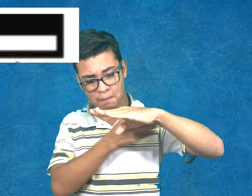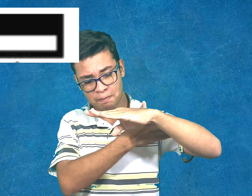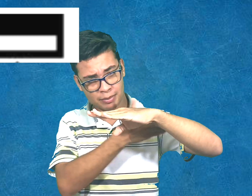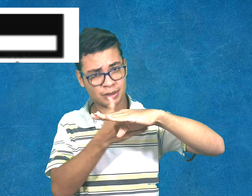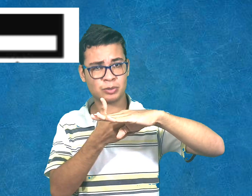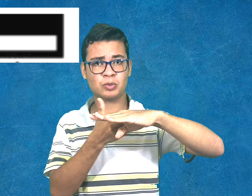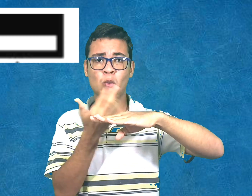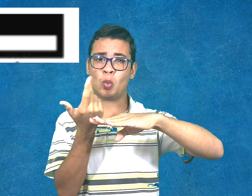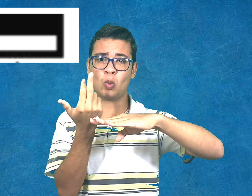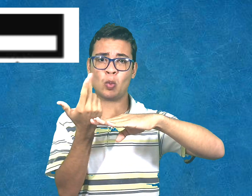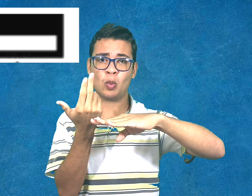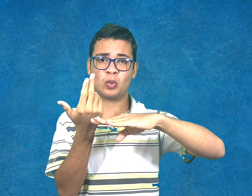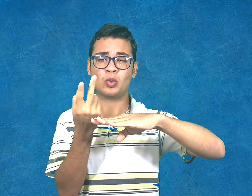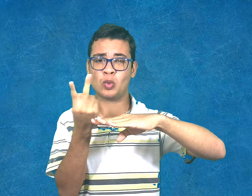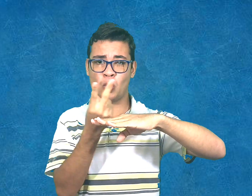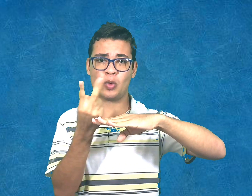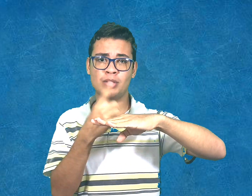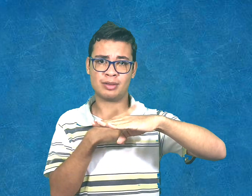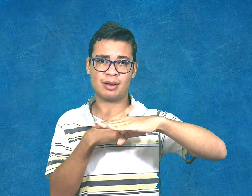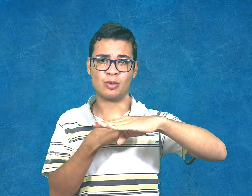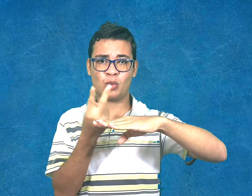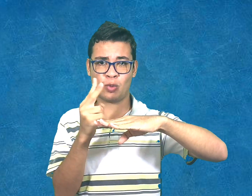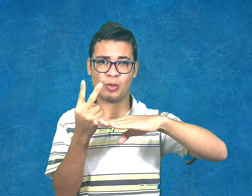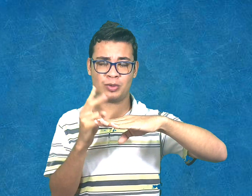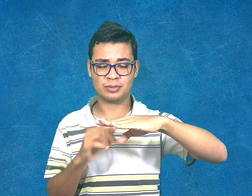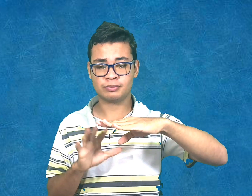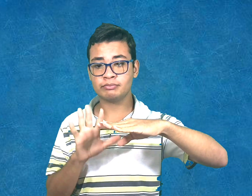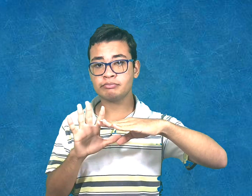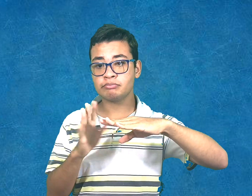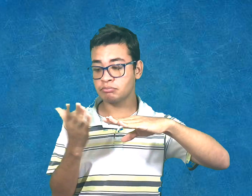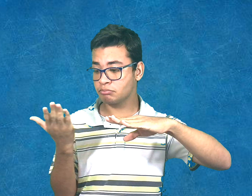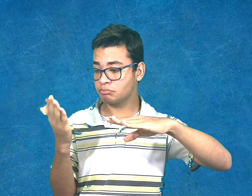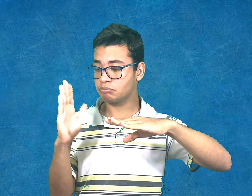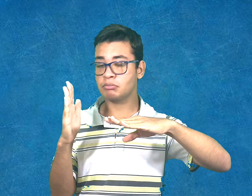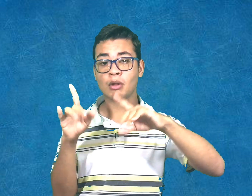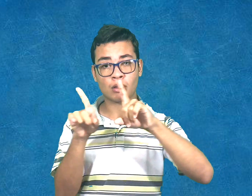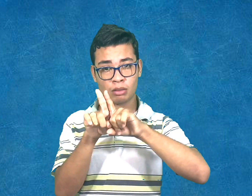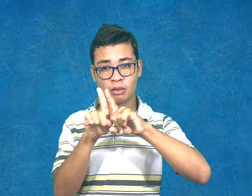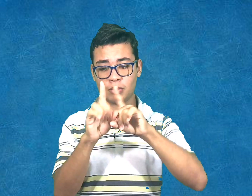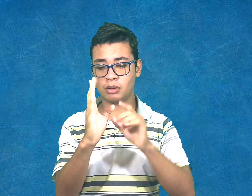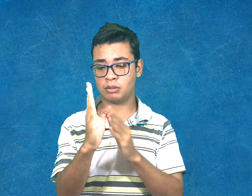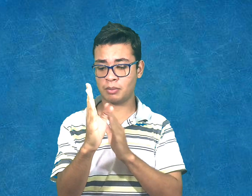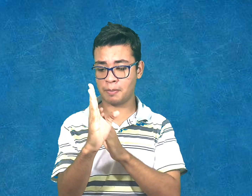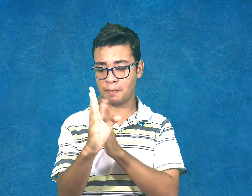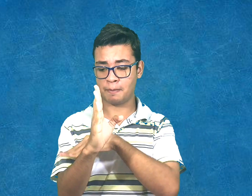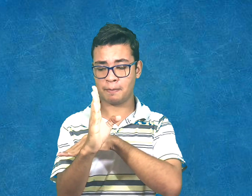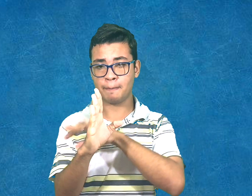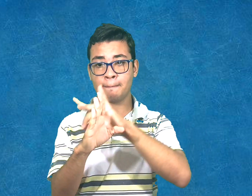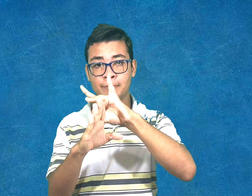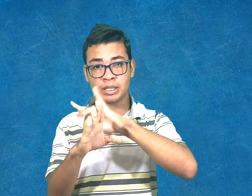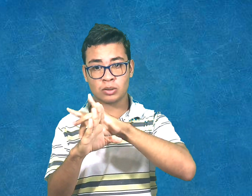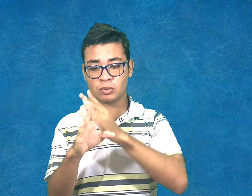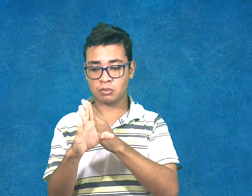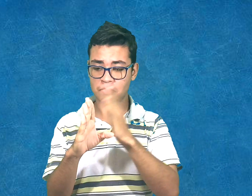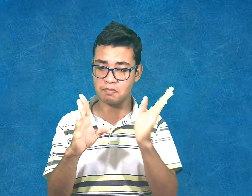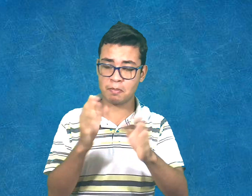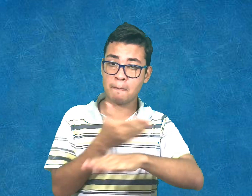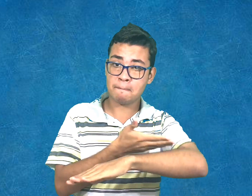as duas. Então a outra mão, ela também está de lado. Nós temos um